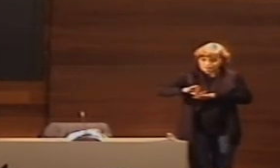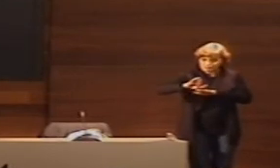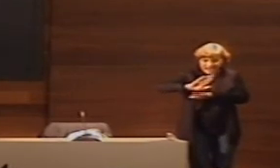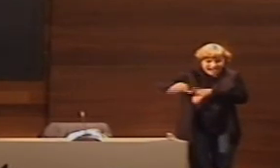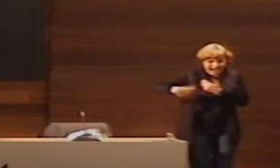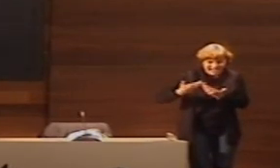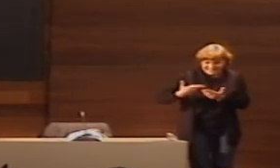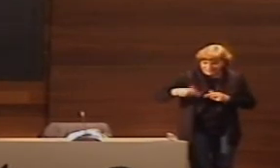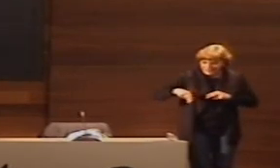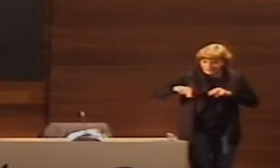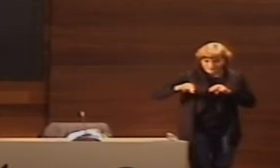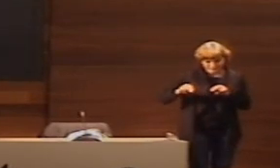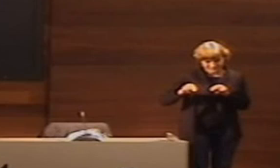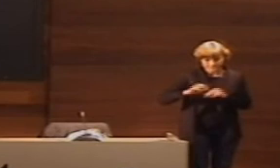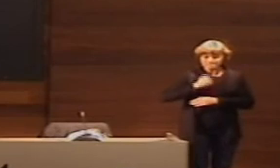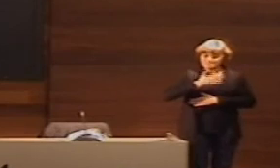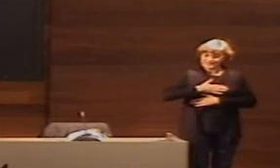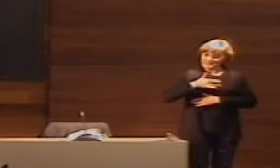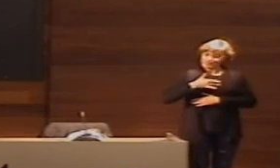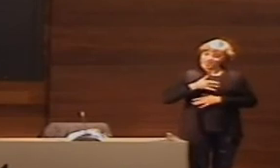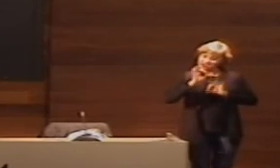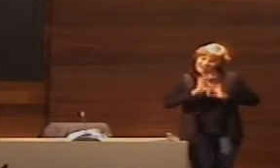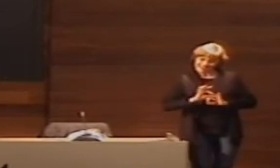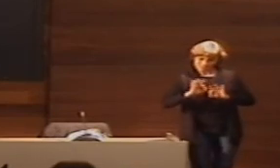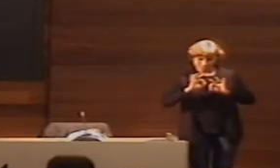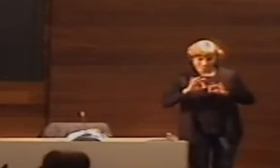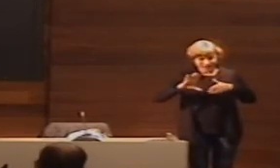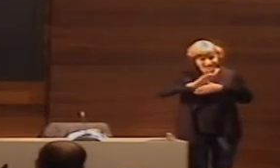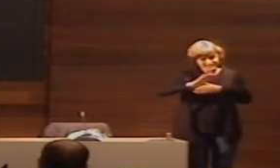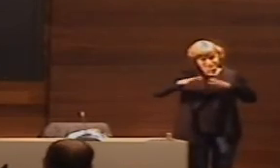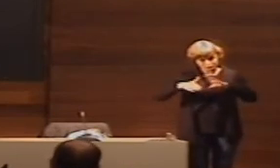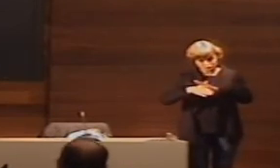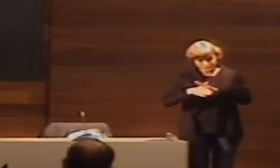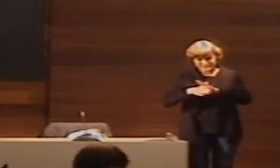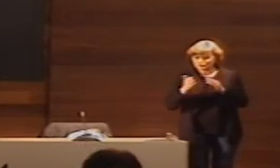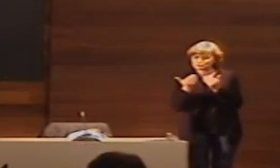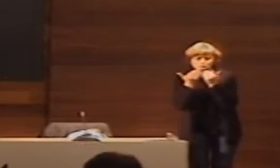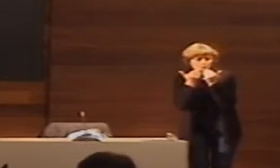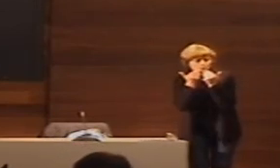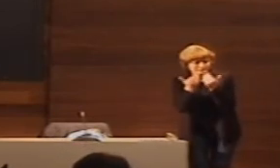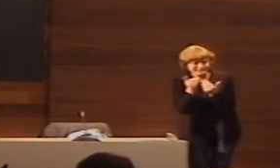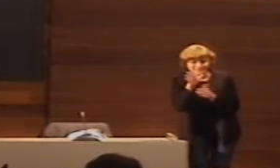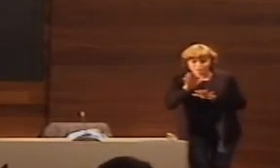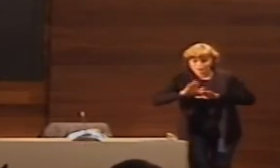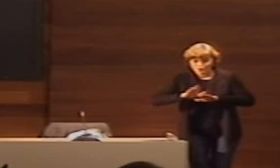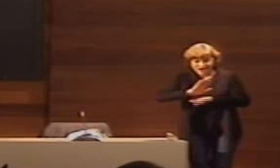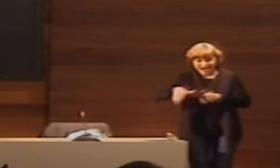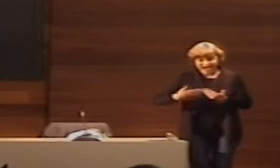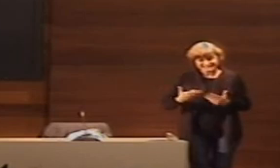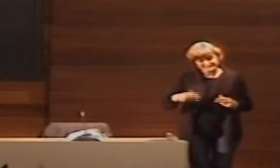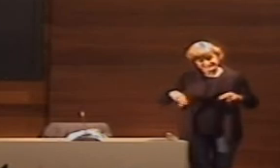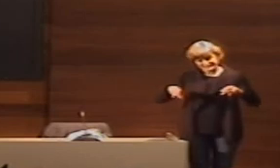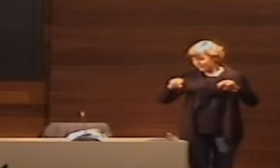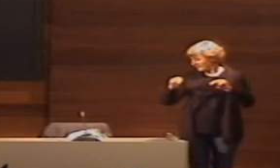un día importante para nosotros y también para Ignasi, con lo cual agradezco su presencia en nombre del Museo